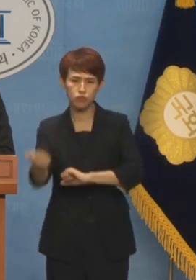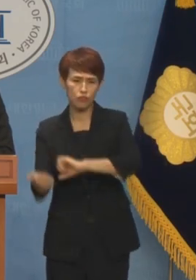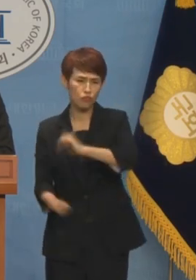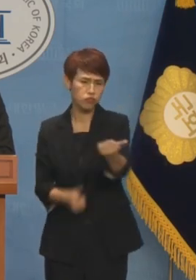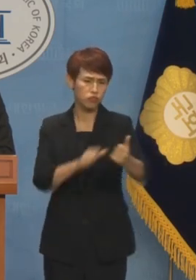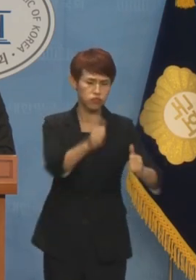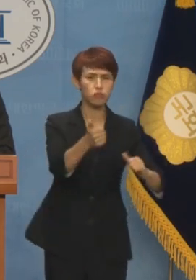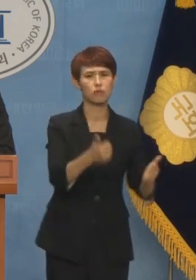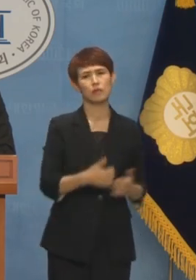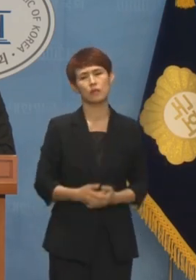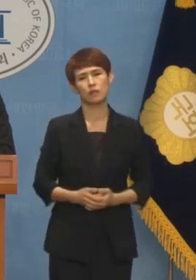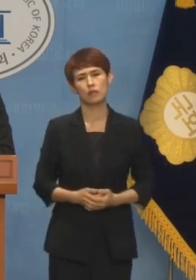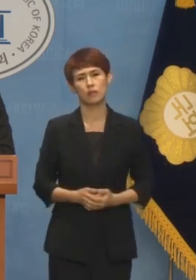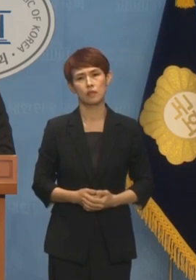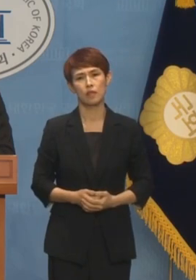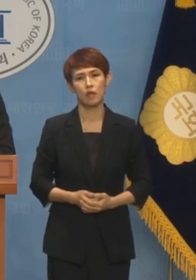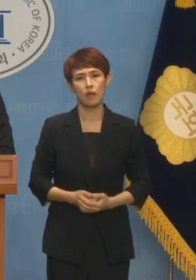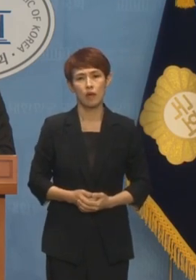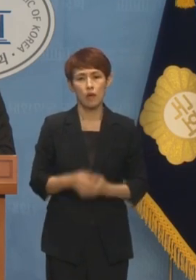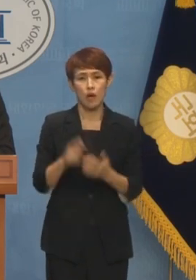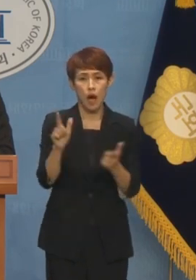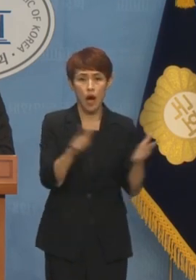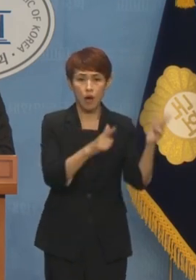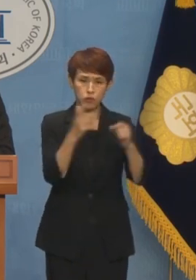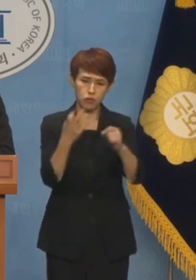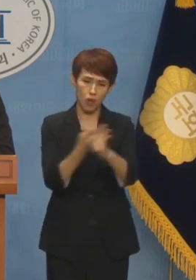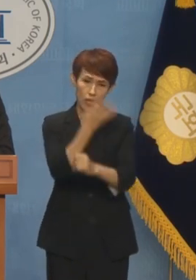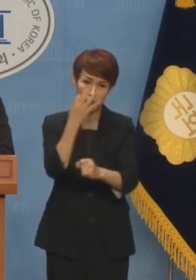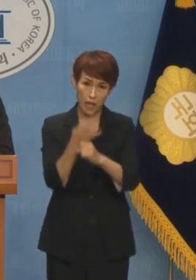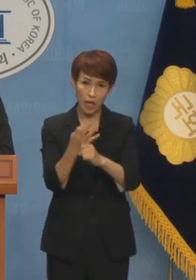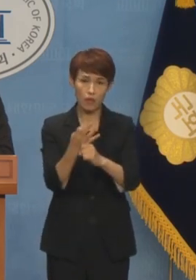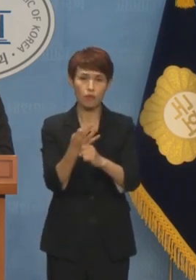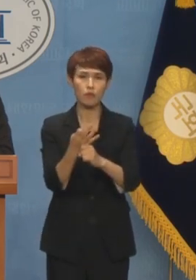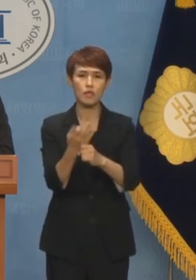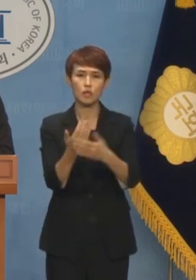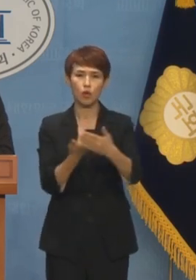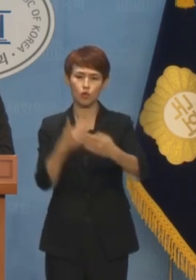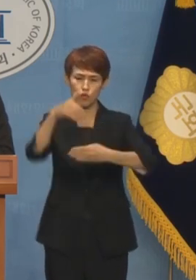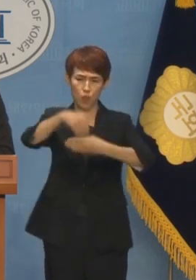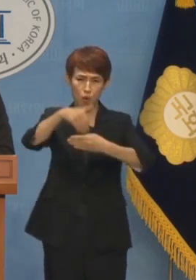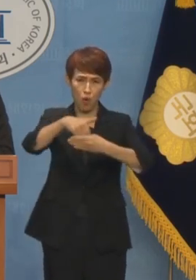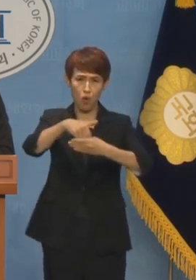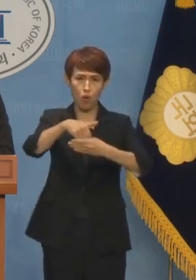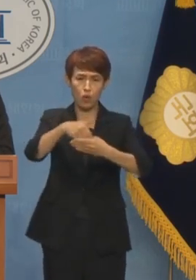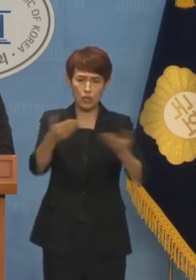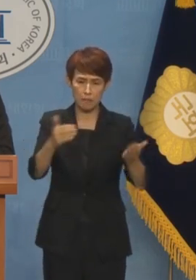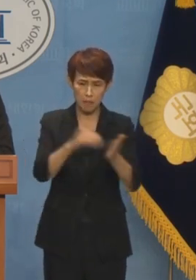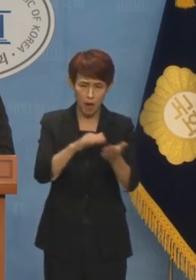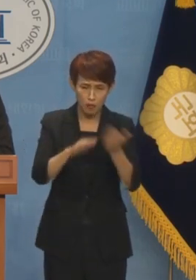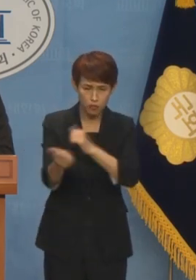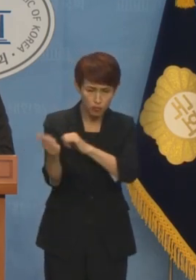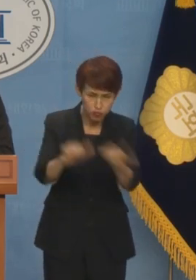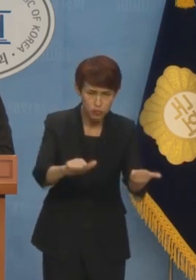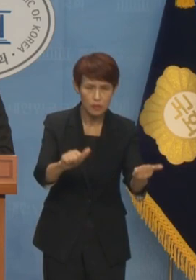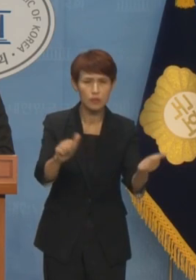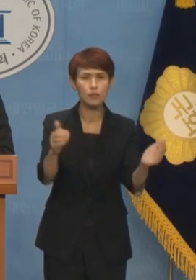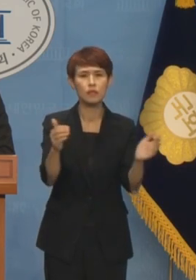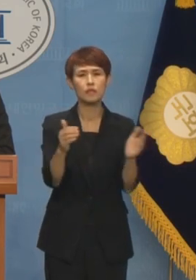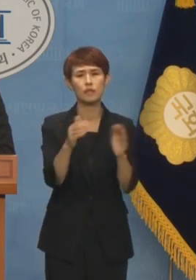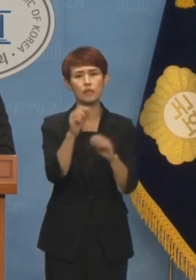있습니다. 하루 14시간의 사전투표 업무 뒤 숨진 50대 공무원도 있었습니다.